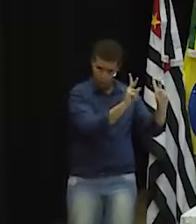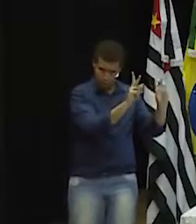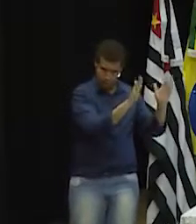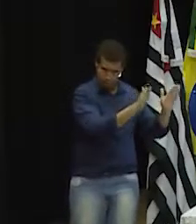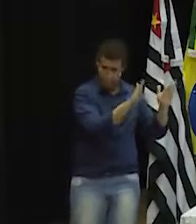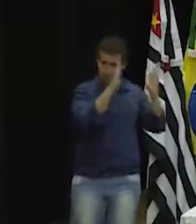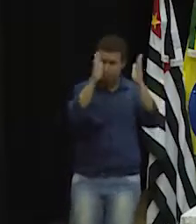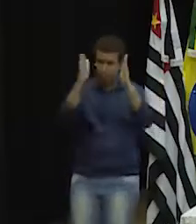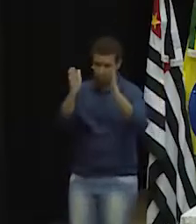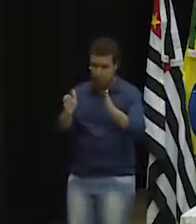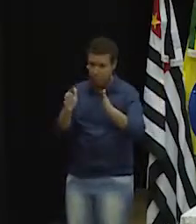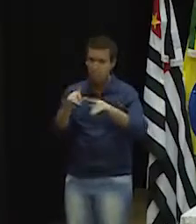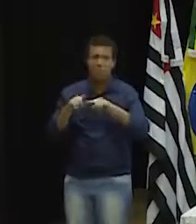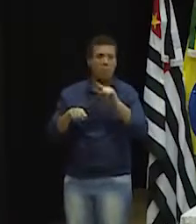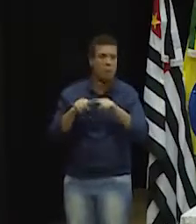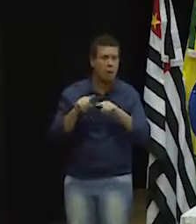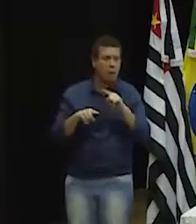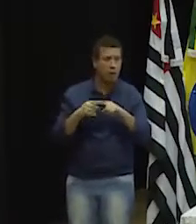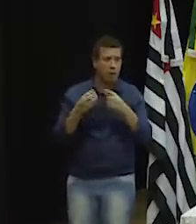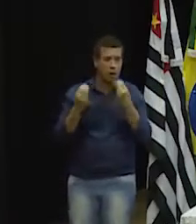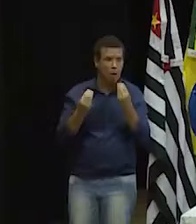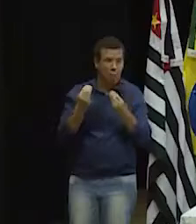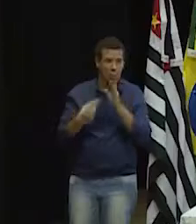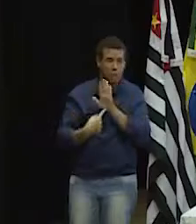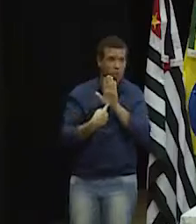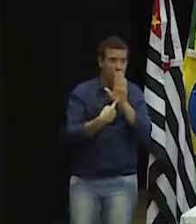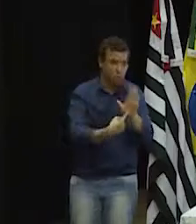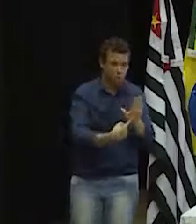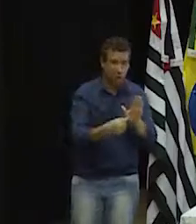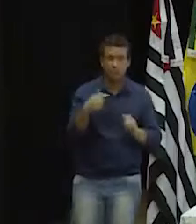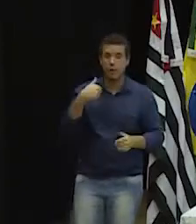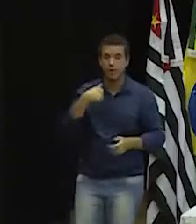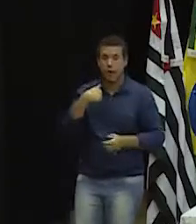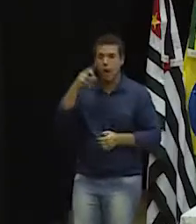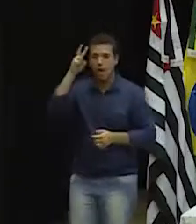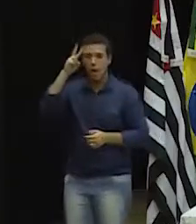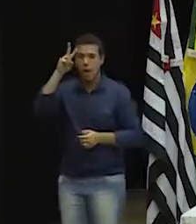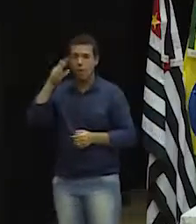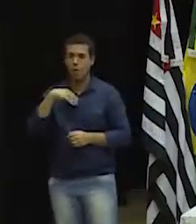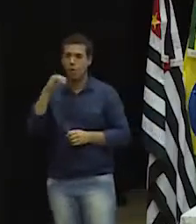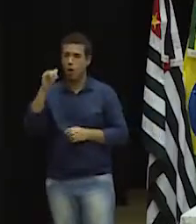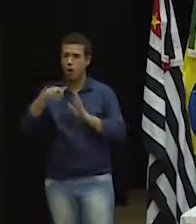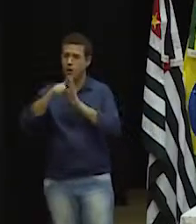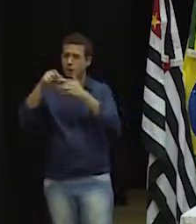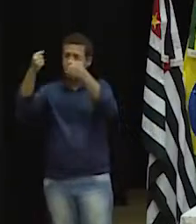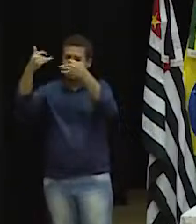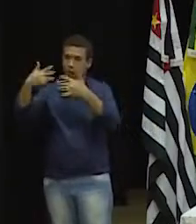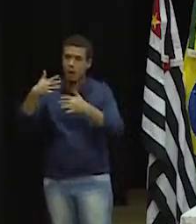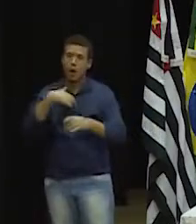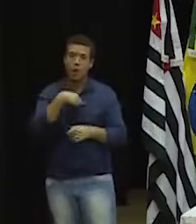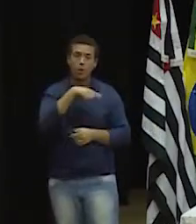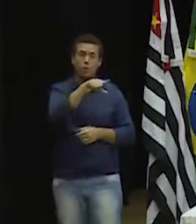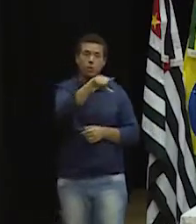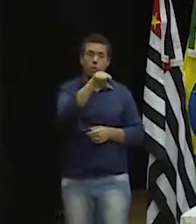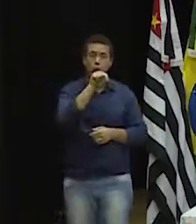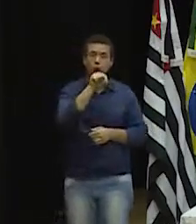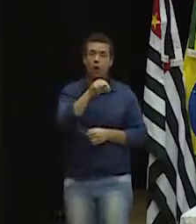os sujeitos da pesquisa, e agora eu vou apresentar os materiais utilizados. Lembram que eu expliquei